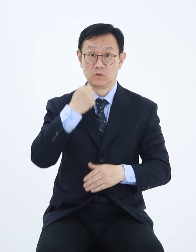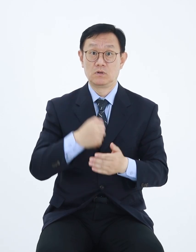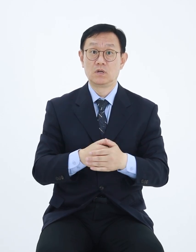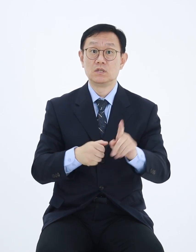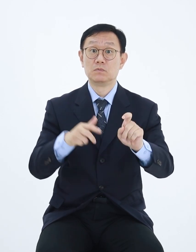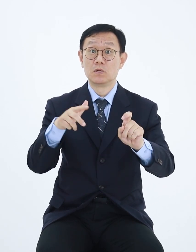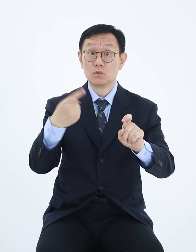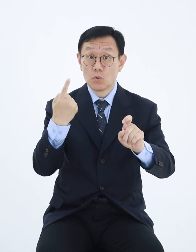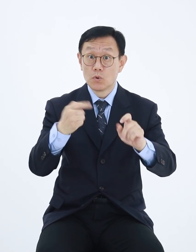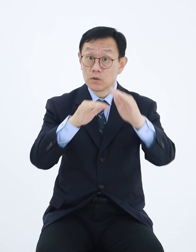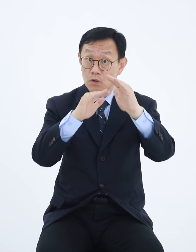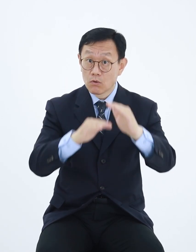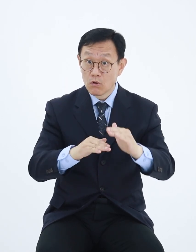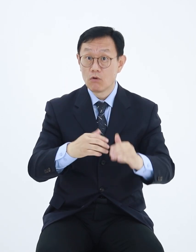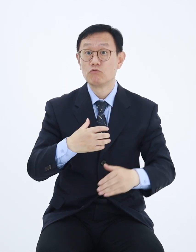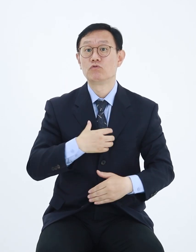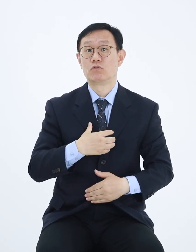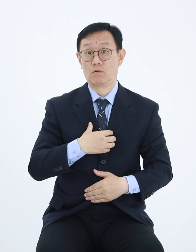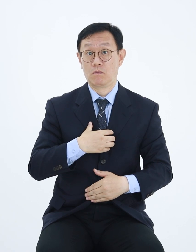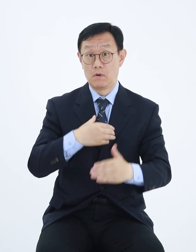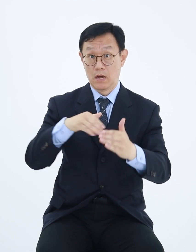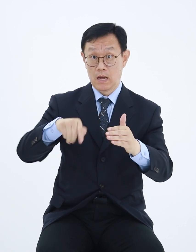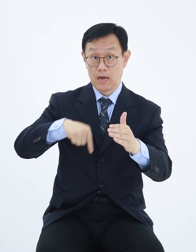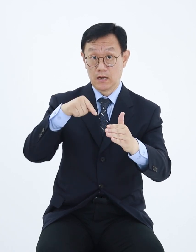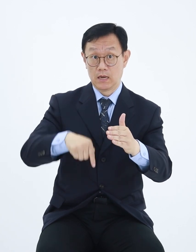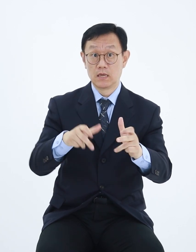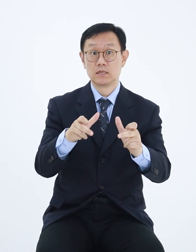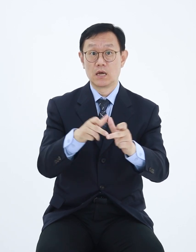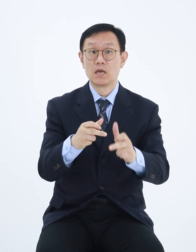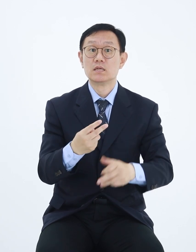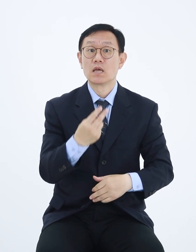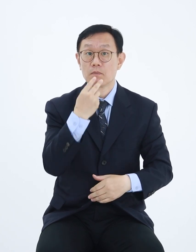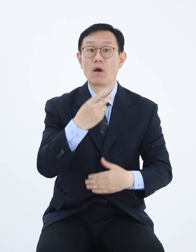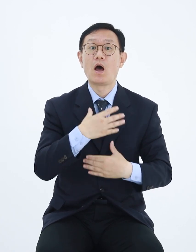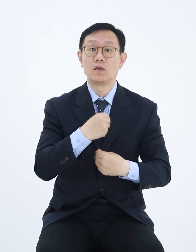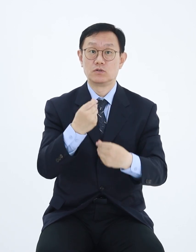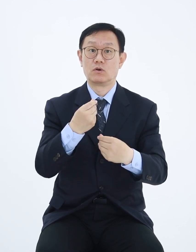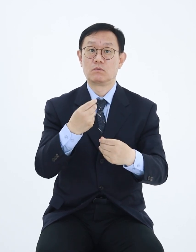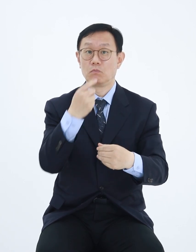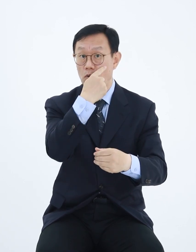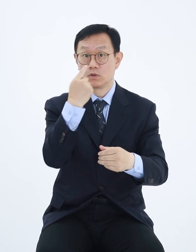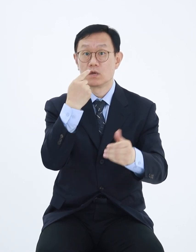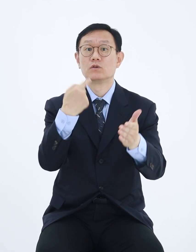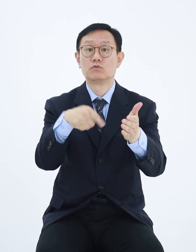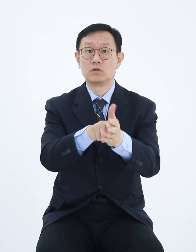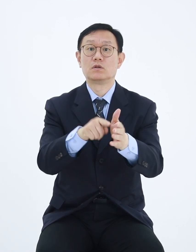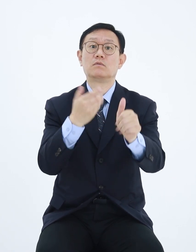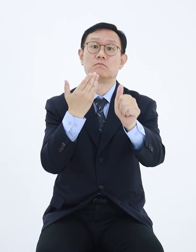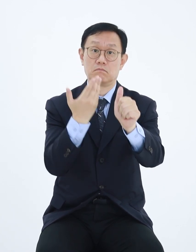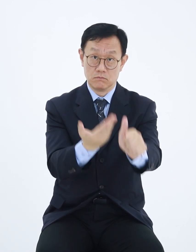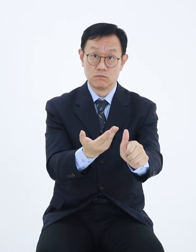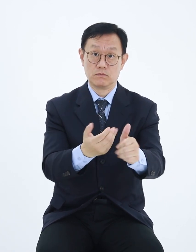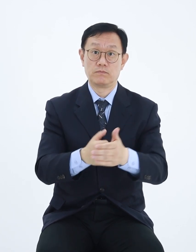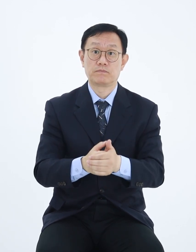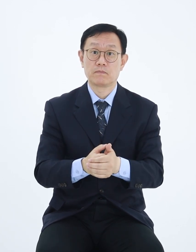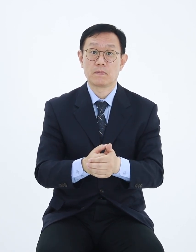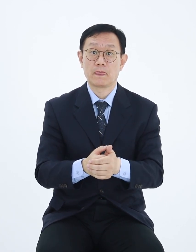제11조는 이 같은 위험에서 장애인의 생명과 안전을 보장하기 위해 마련되었습니다. 이 조항에 나오는